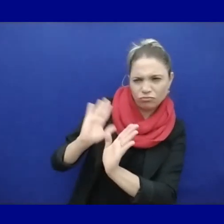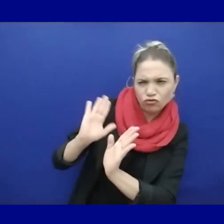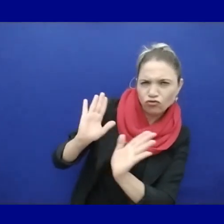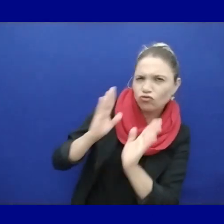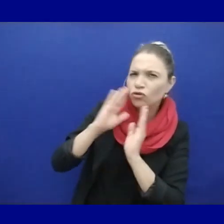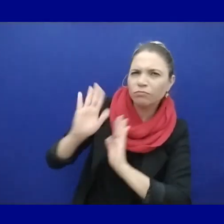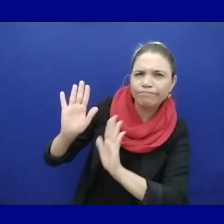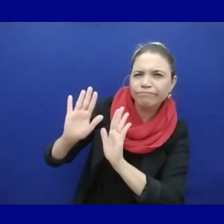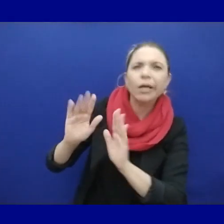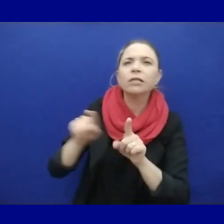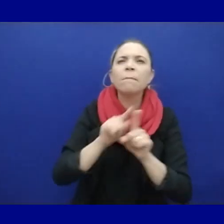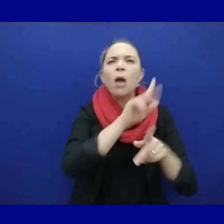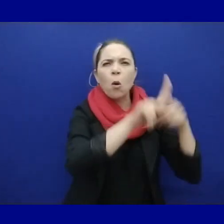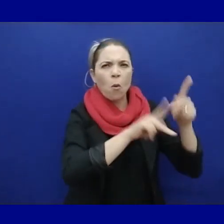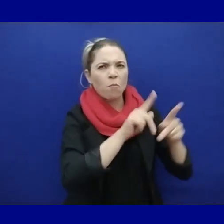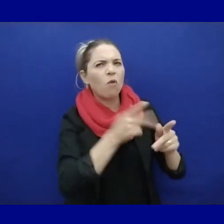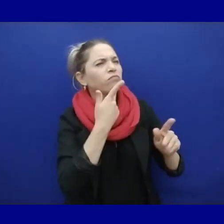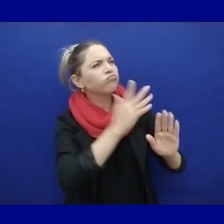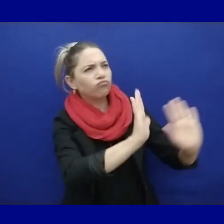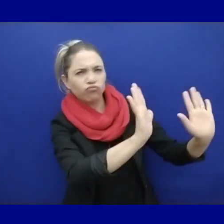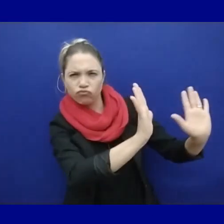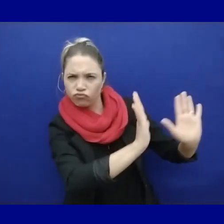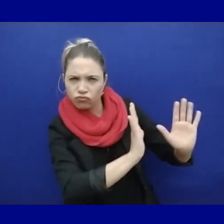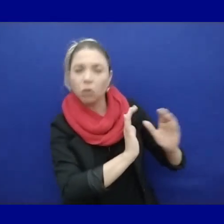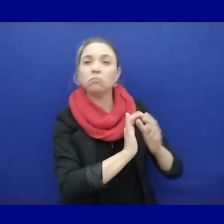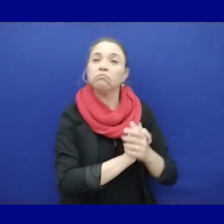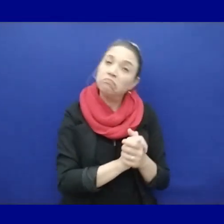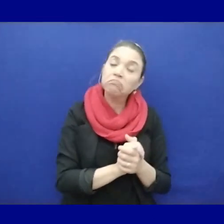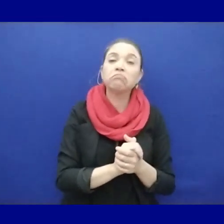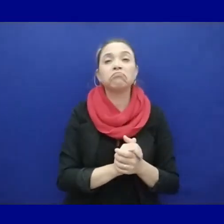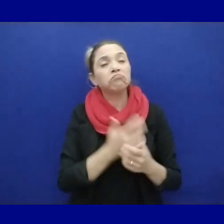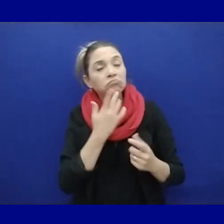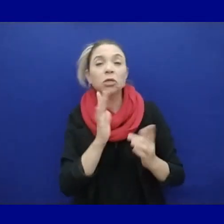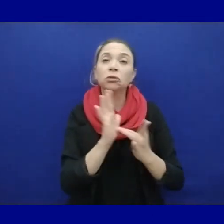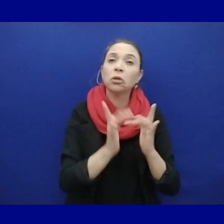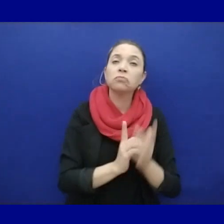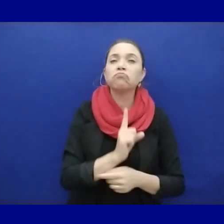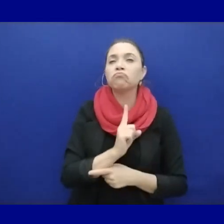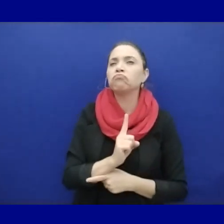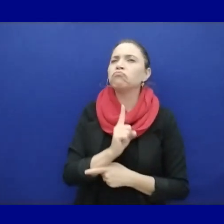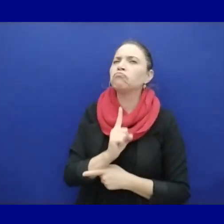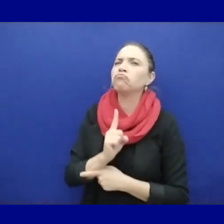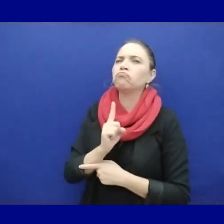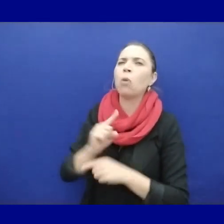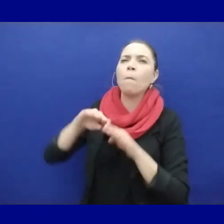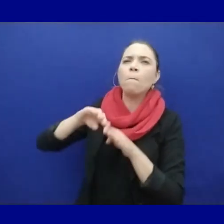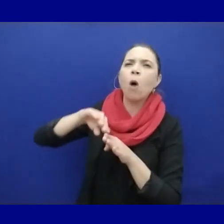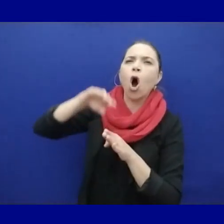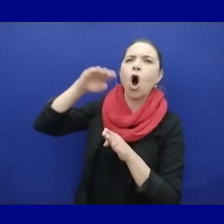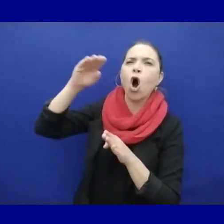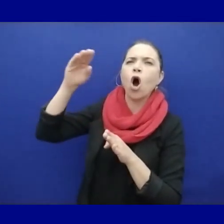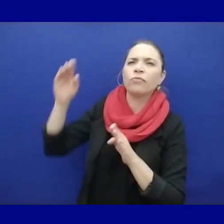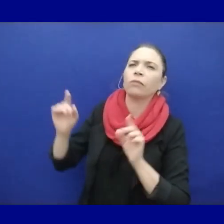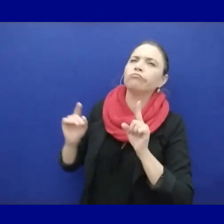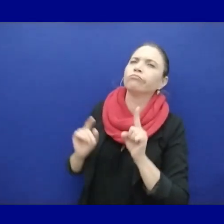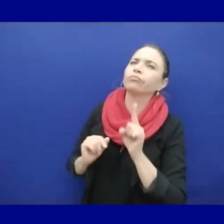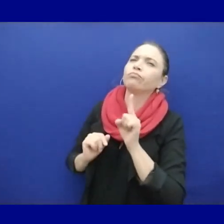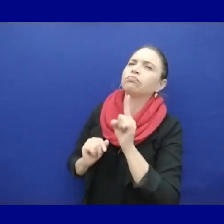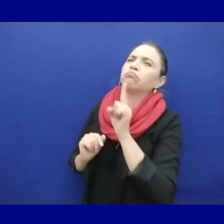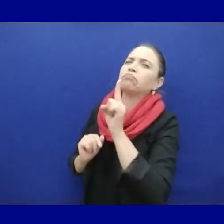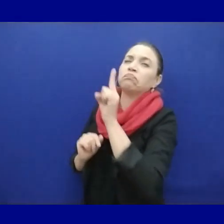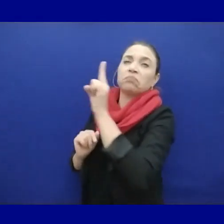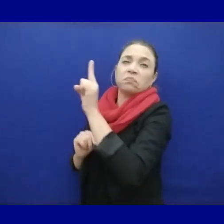ele despedia as multidões. E despedidas as multidões, subiu ao monte a fim de